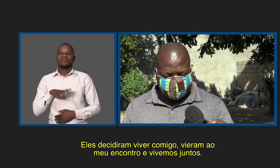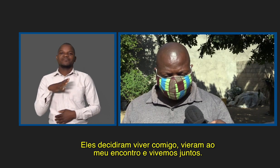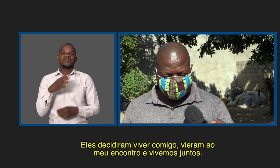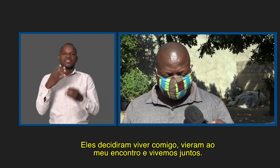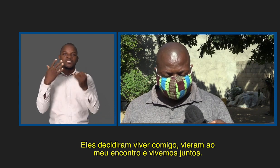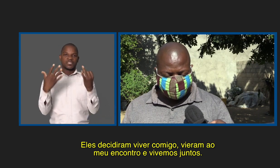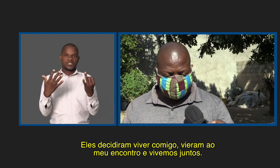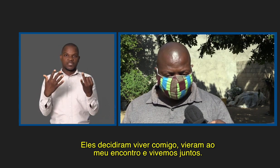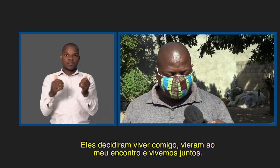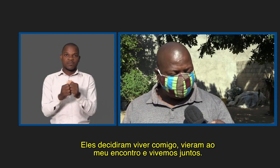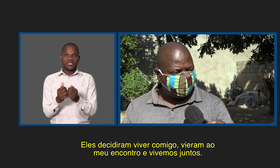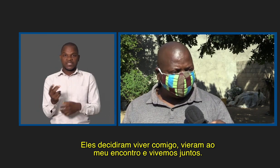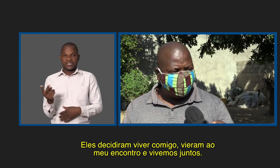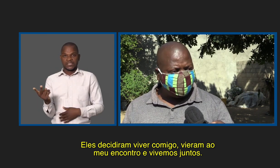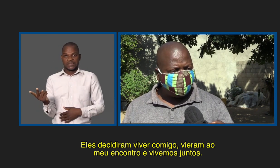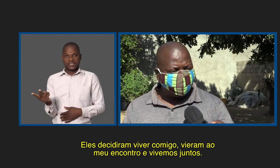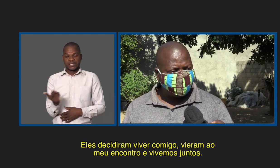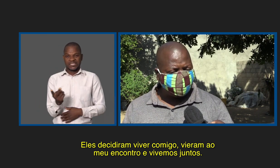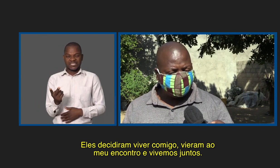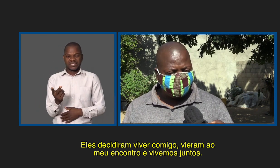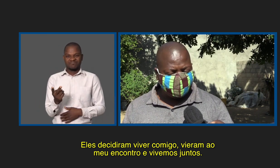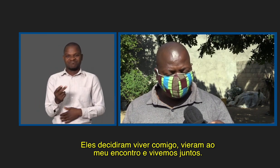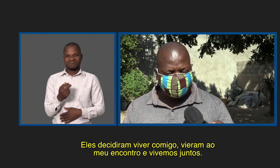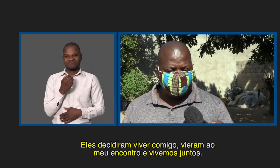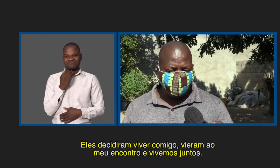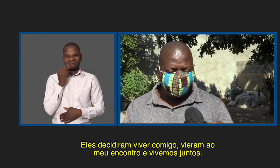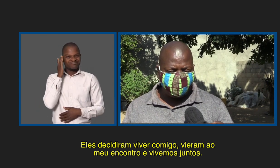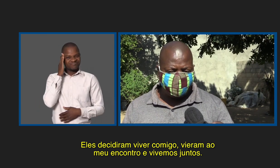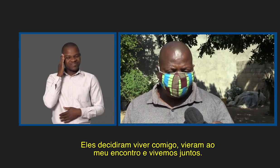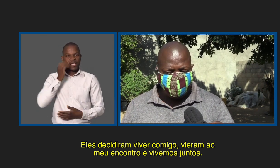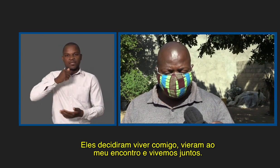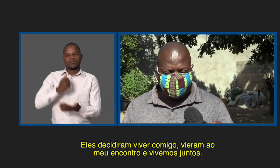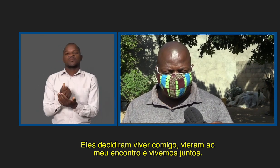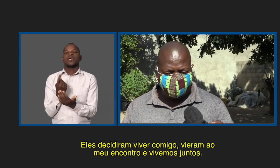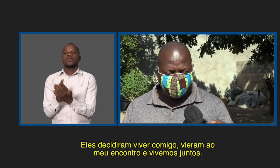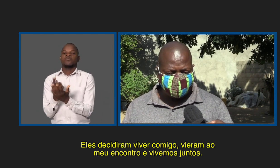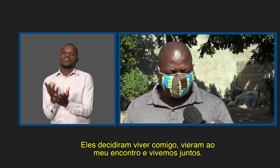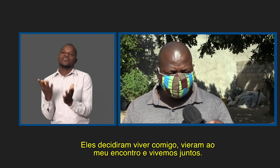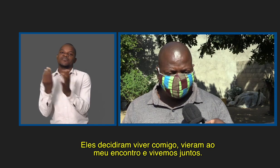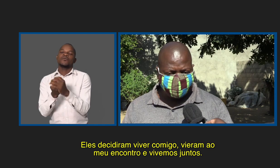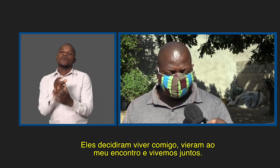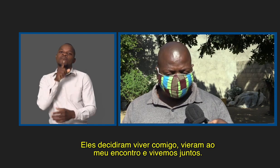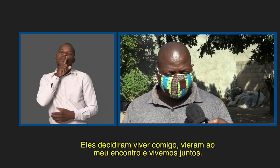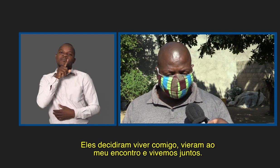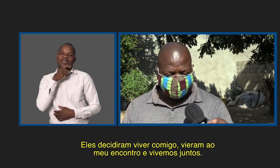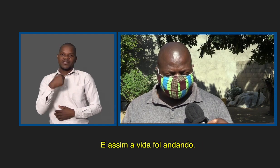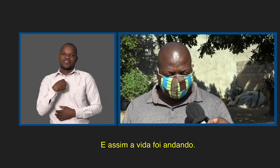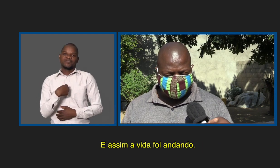Os meus filhos decidiram vir comigo. Então, viram comigo, vivemos ali.